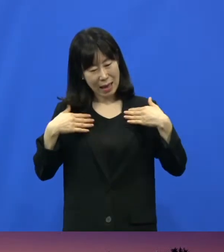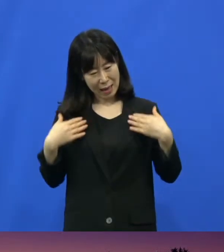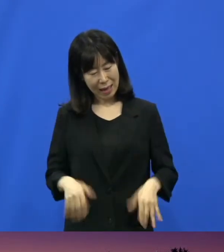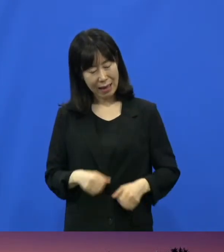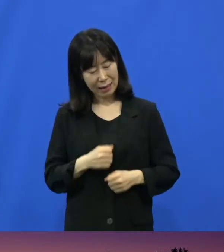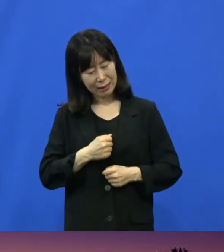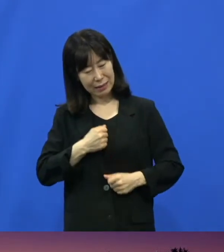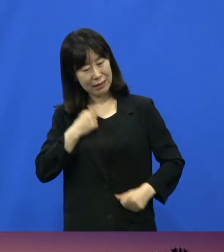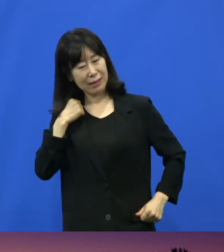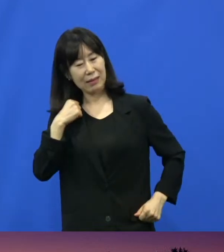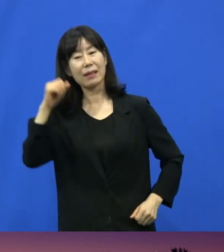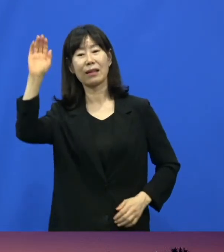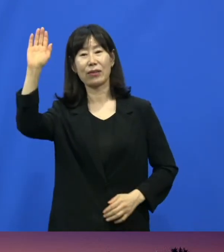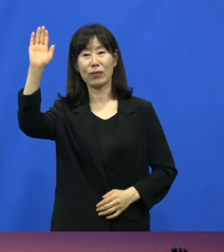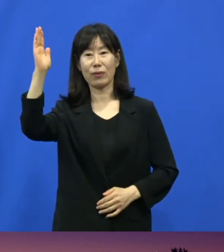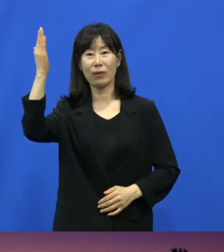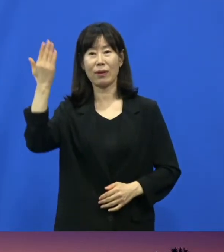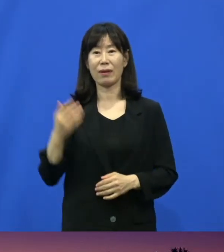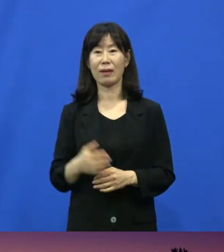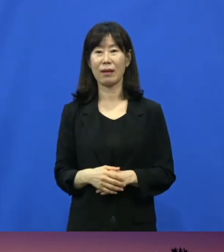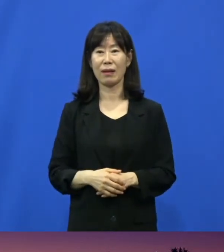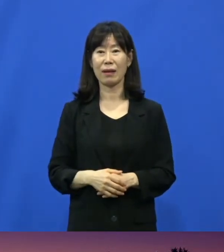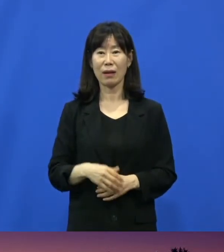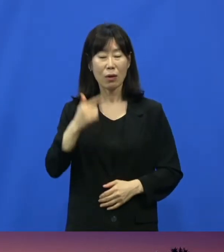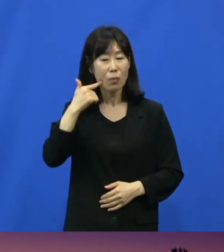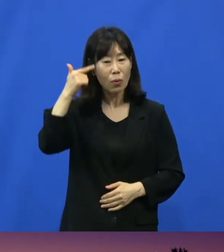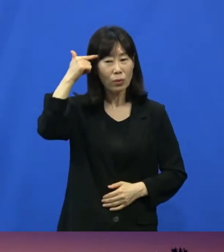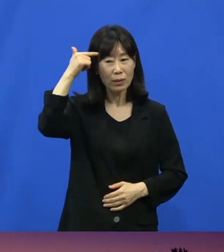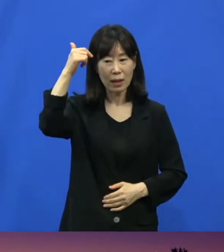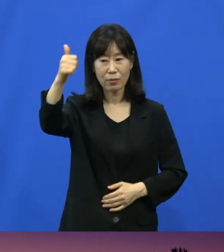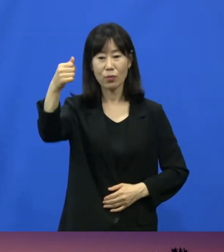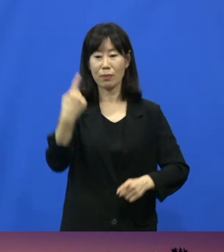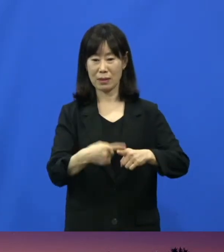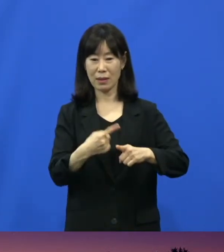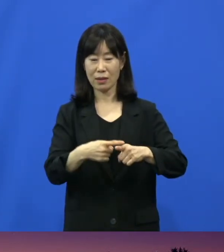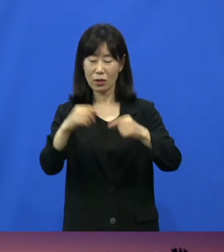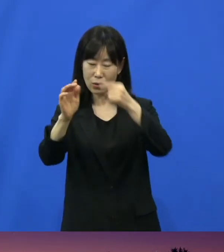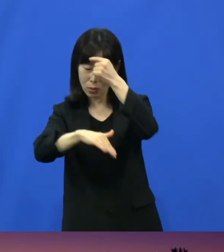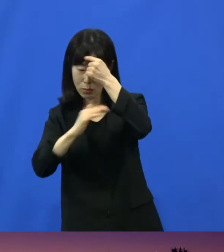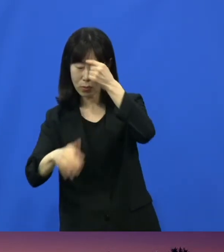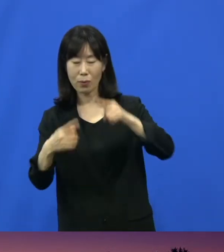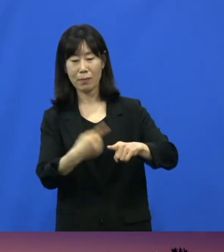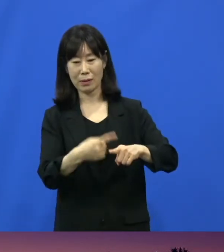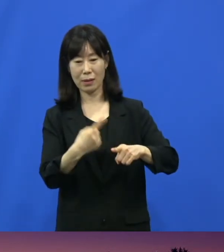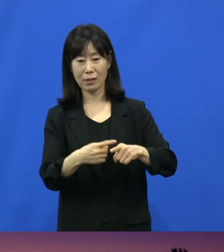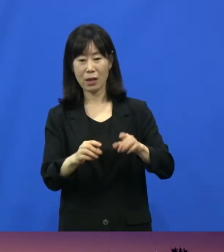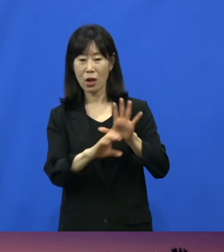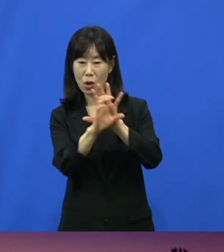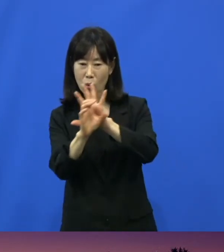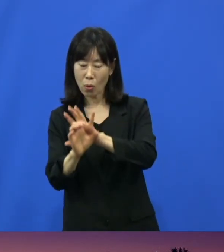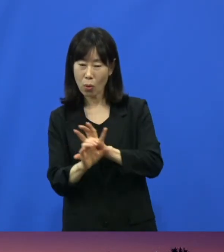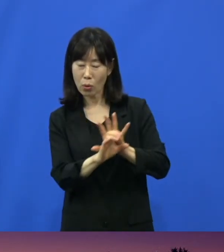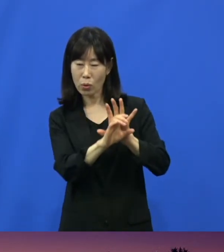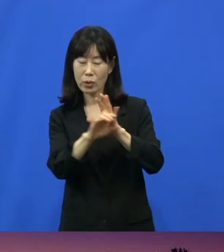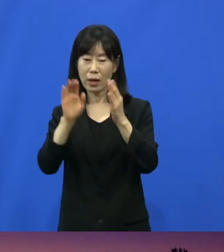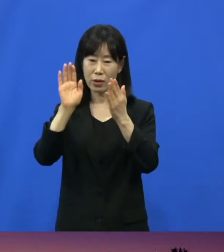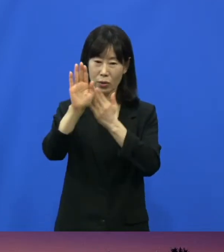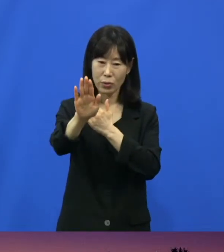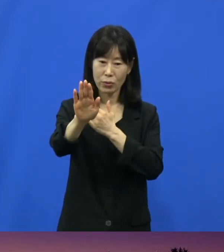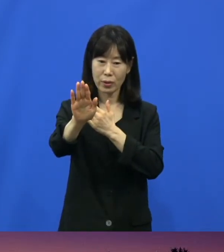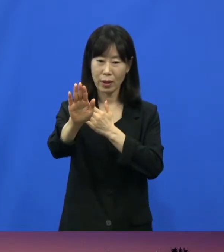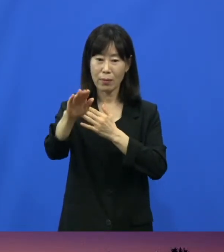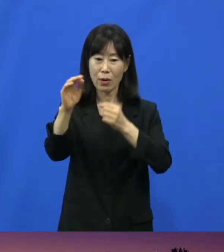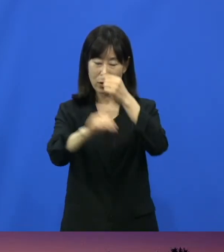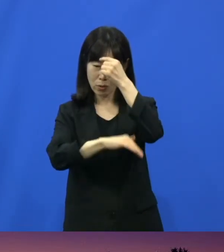있어요. 사역자도 교인들도 방전이 돼 있어요. 그러니까 코로나19를 지나니까 사람들이 다 나가 떨어져가 다시